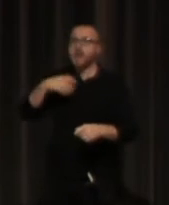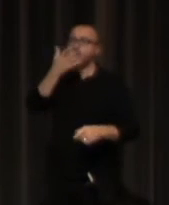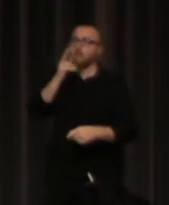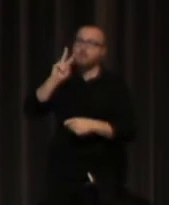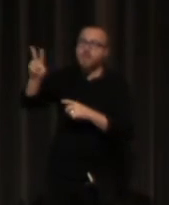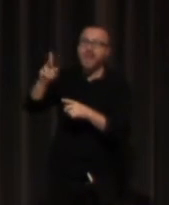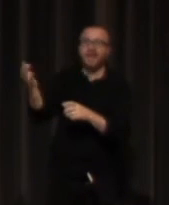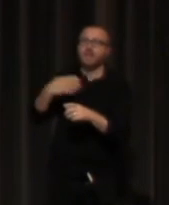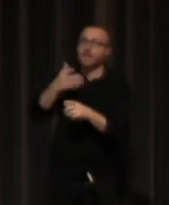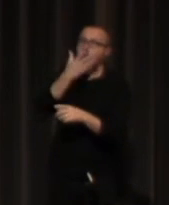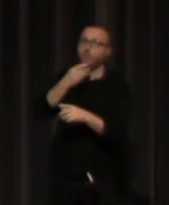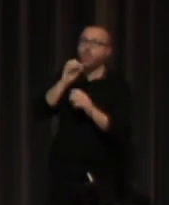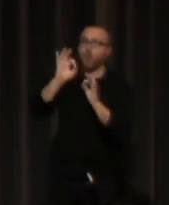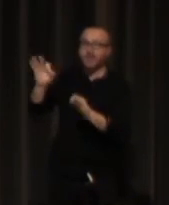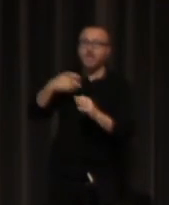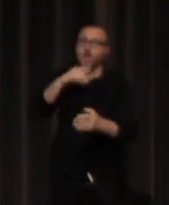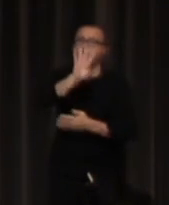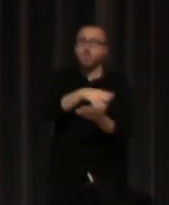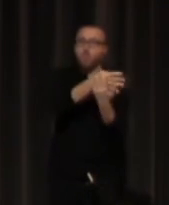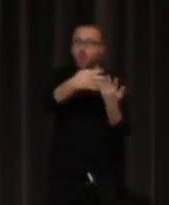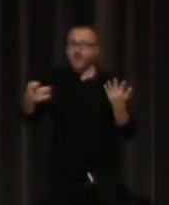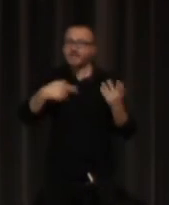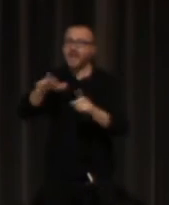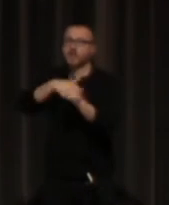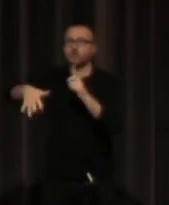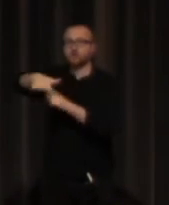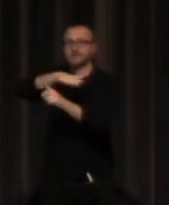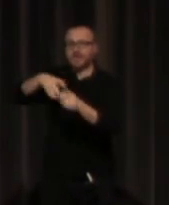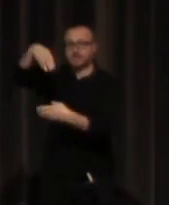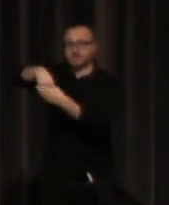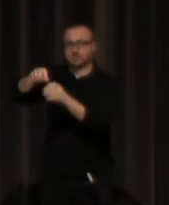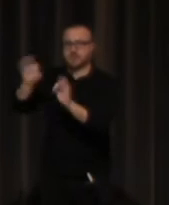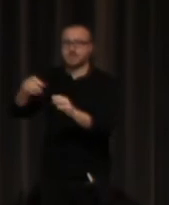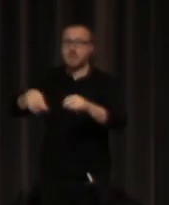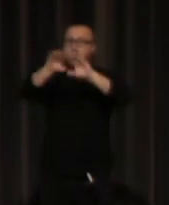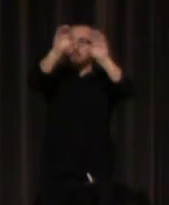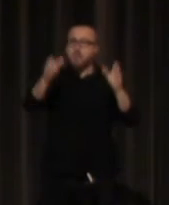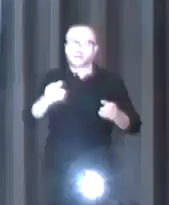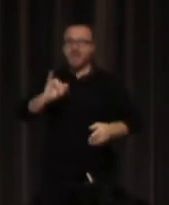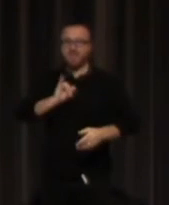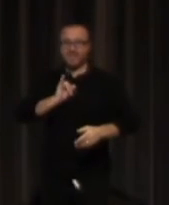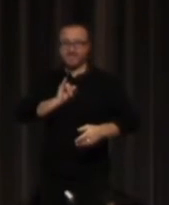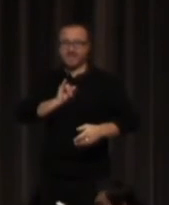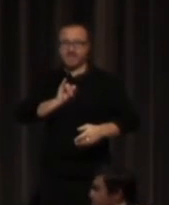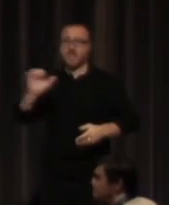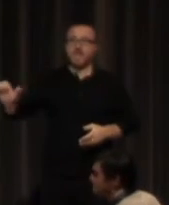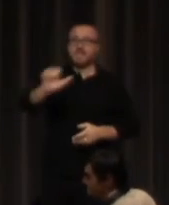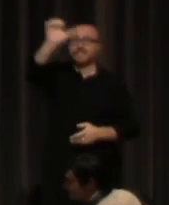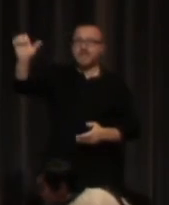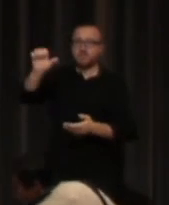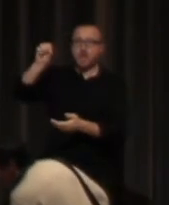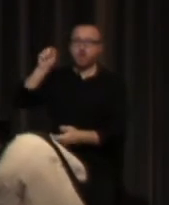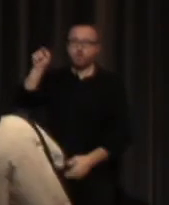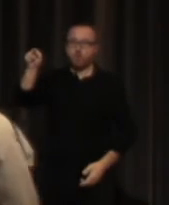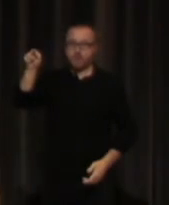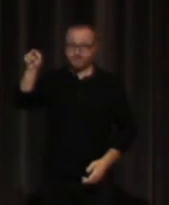poeta, la nació i el context intercultural, els marcs identitaris en el cas de Centre Europa. Tan poètic